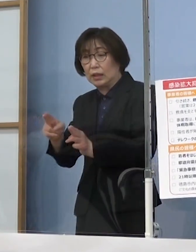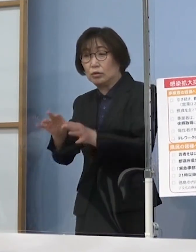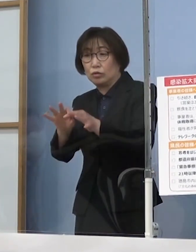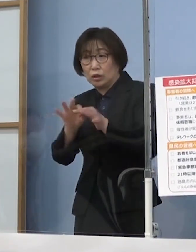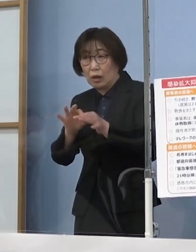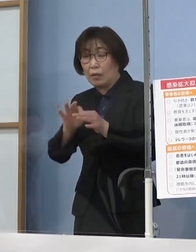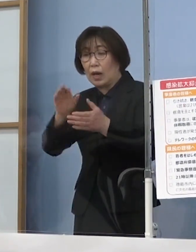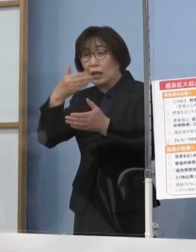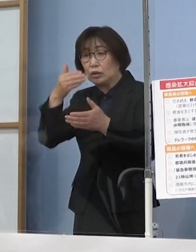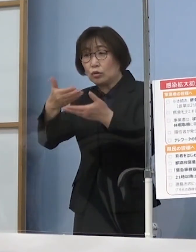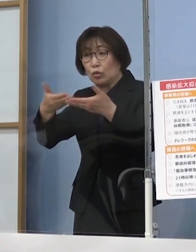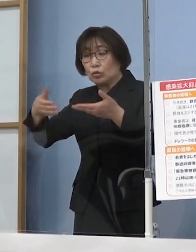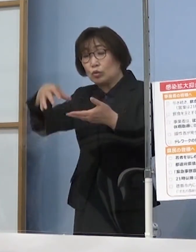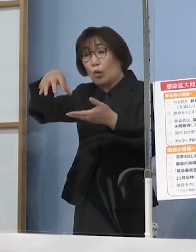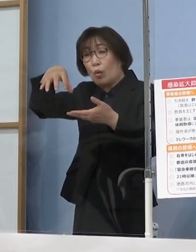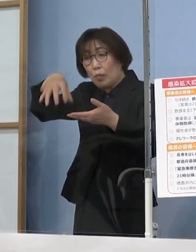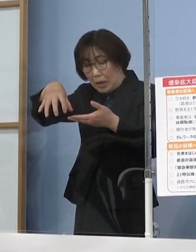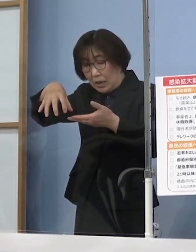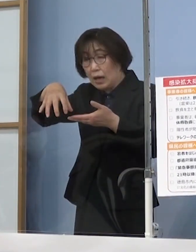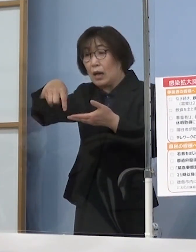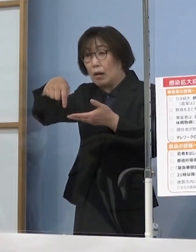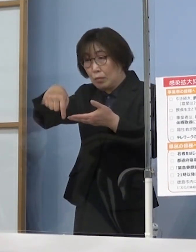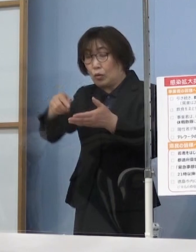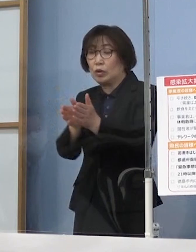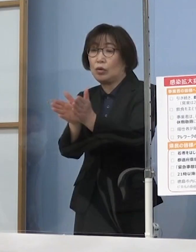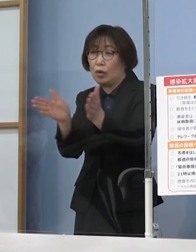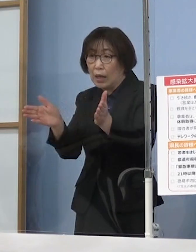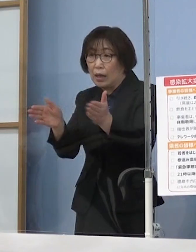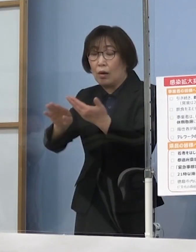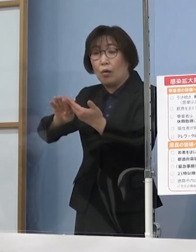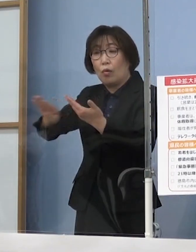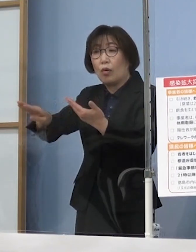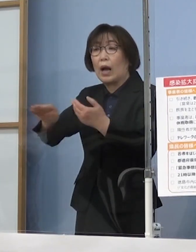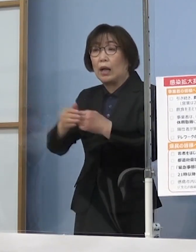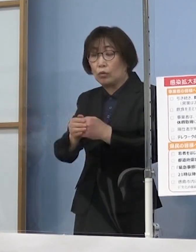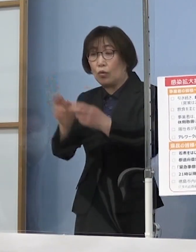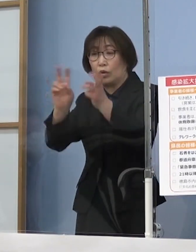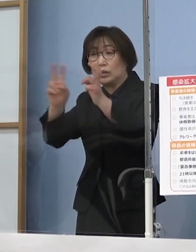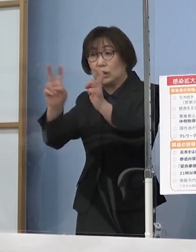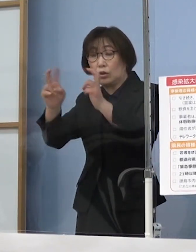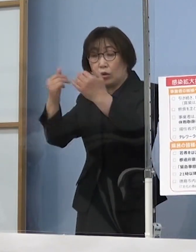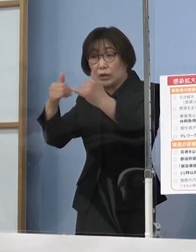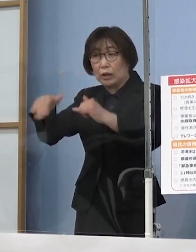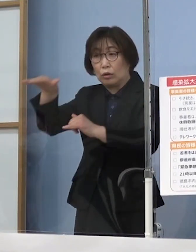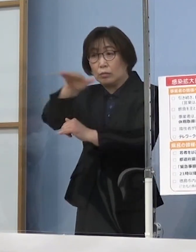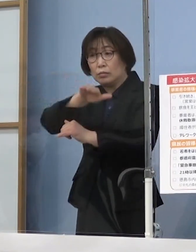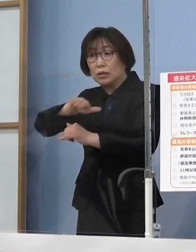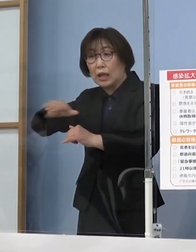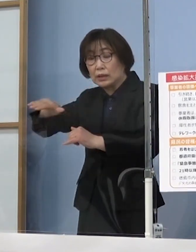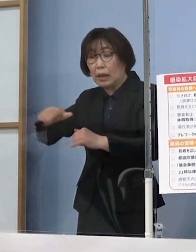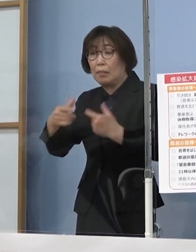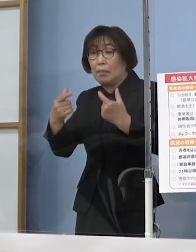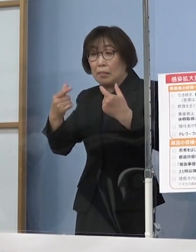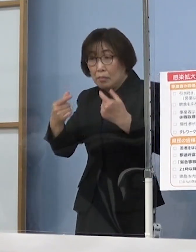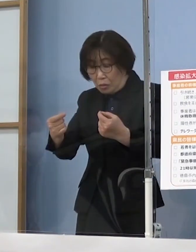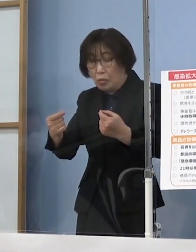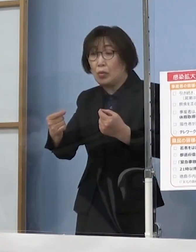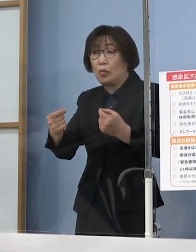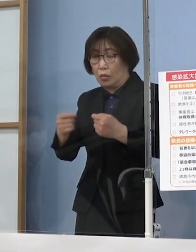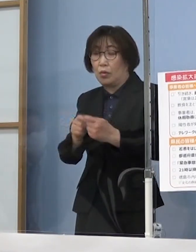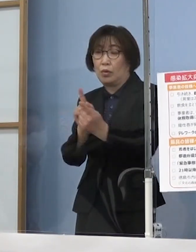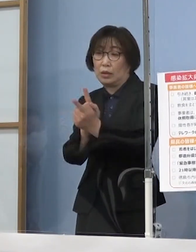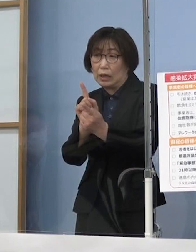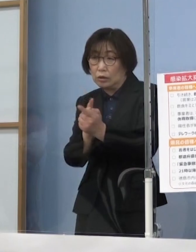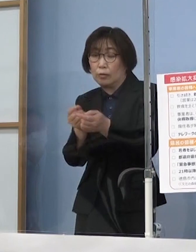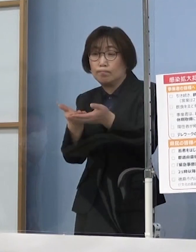場に広げることはもとより、他のいわゆる事業者の皆様方にも広げる、そうした工